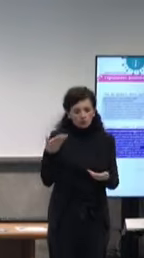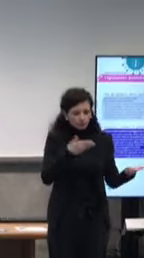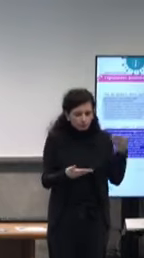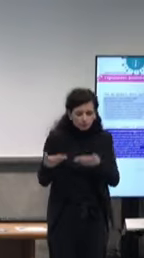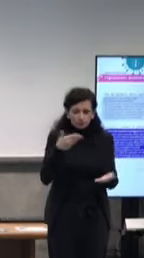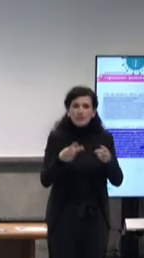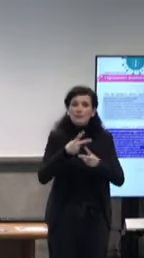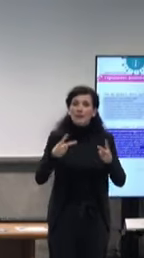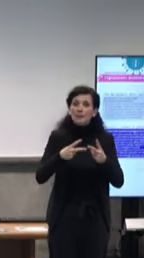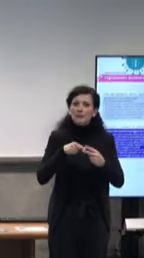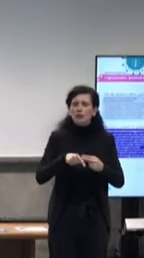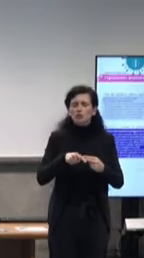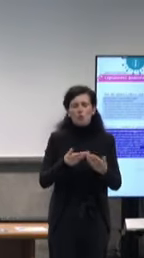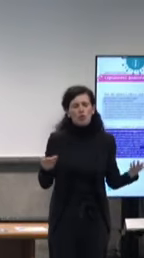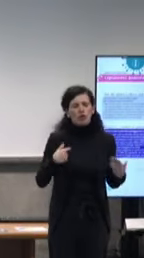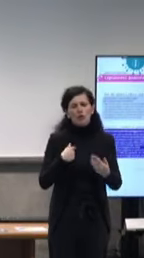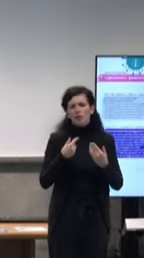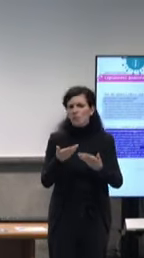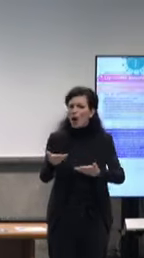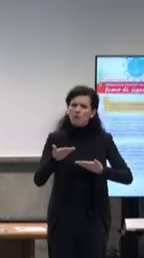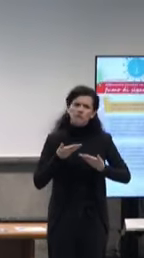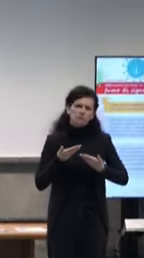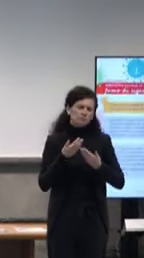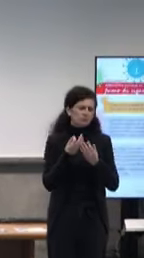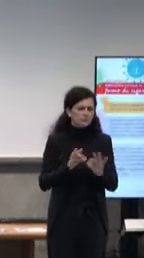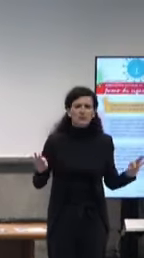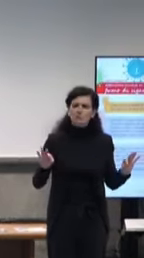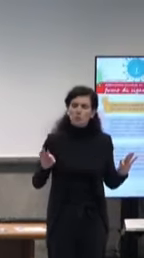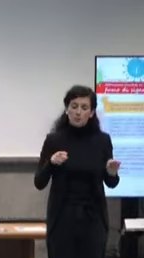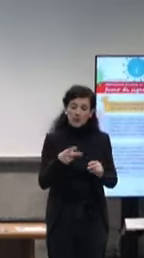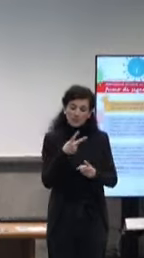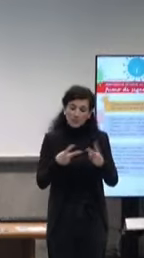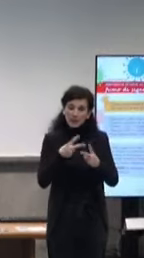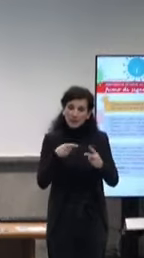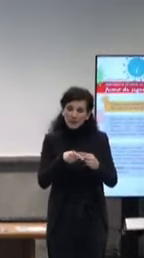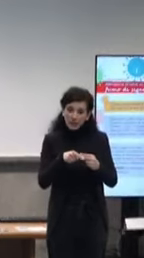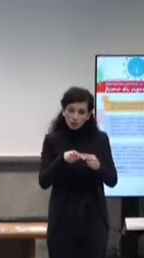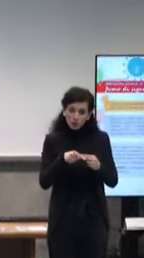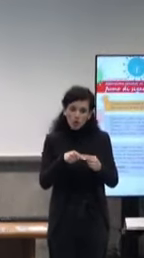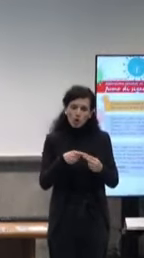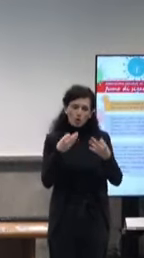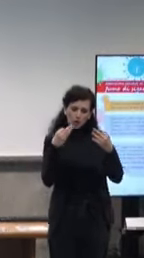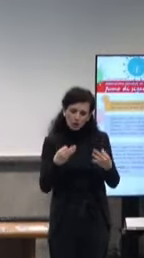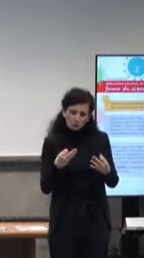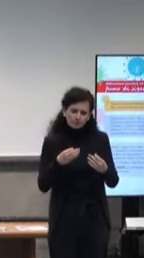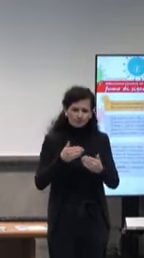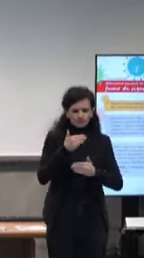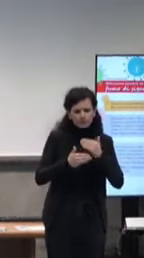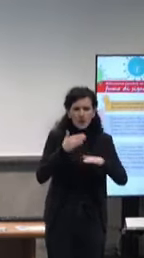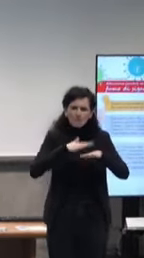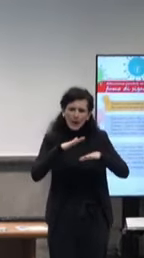anche perché soprattutto quando i contributi diventano sperimentazioni e vengono condotti con metodo scientifico